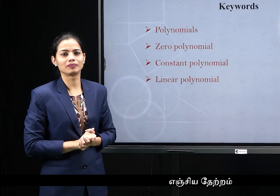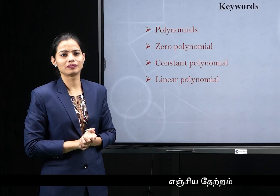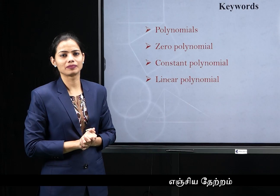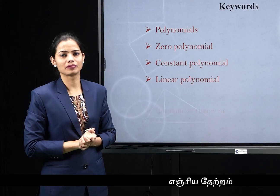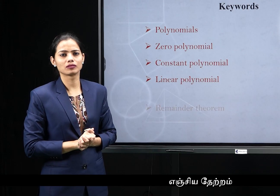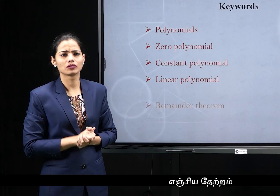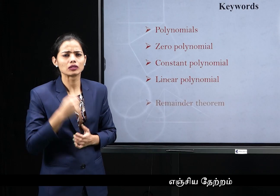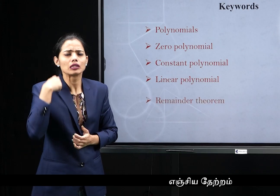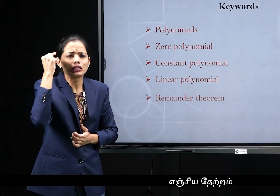எஞ்சிய தேற்றம்,